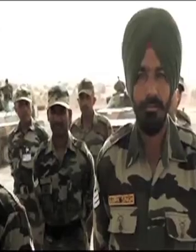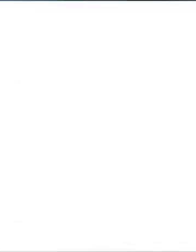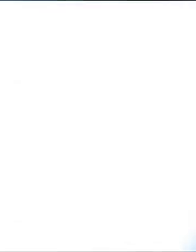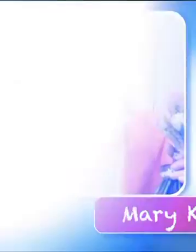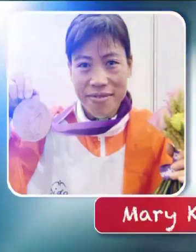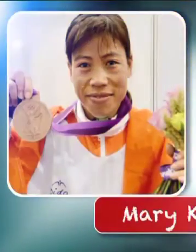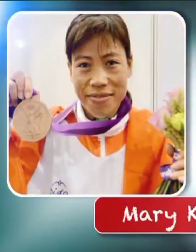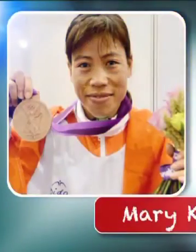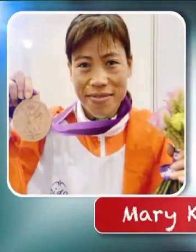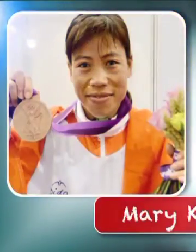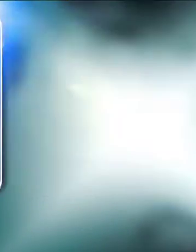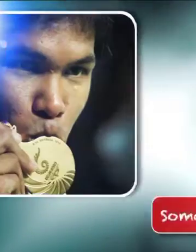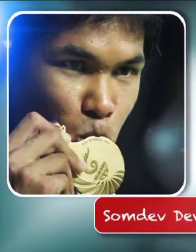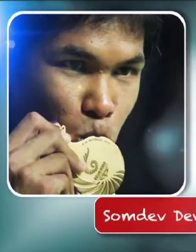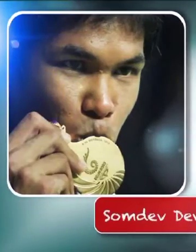स्वयं बने हम,